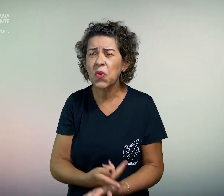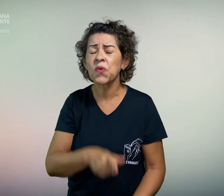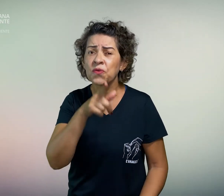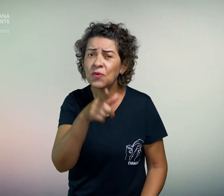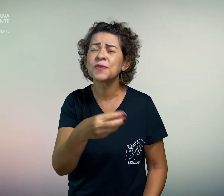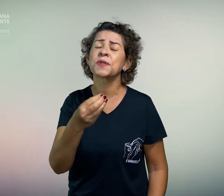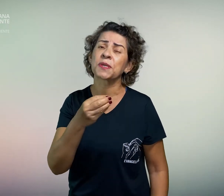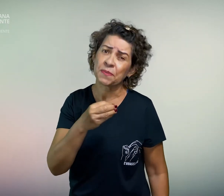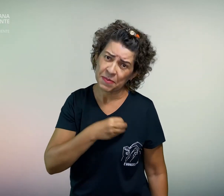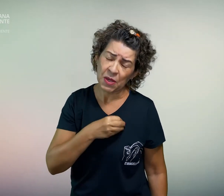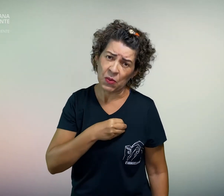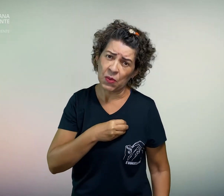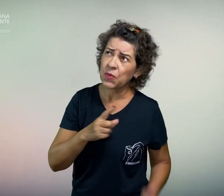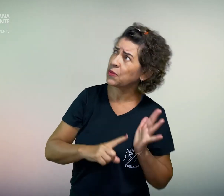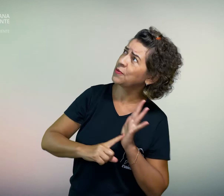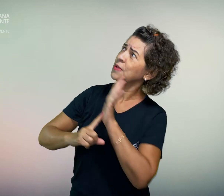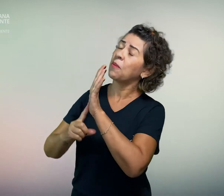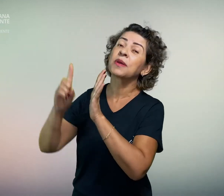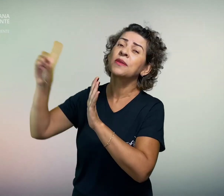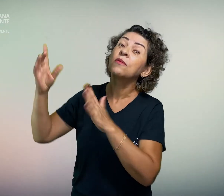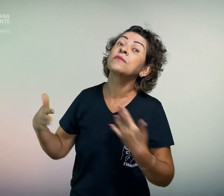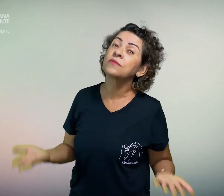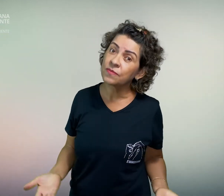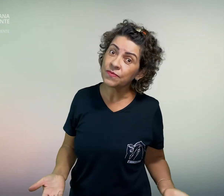tem cometido diante de Deus?